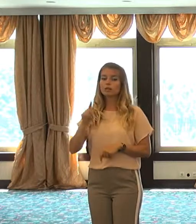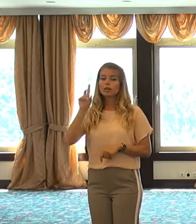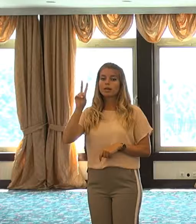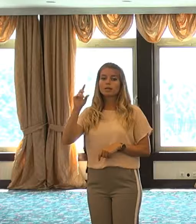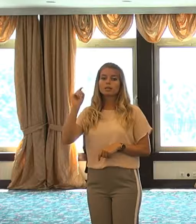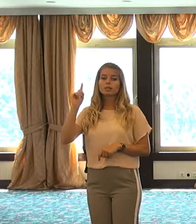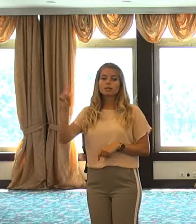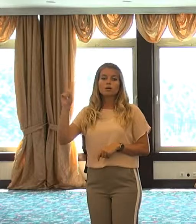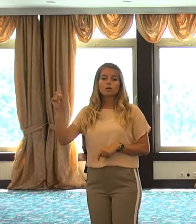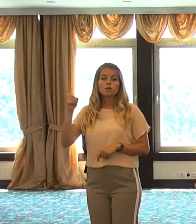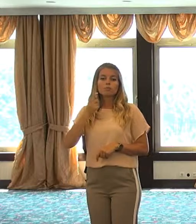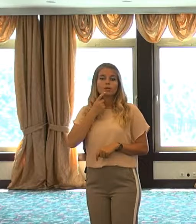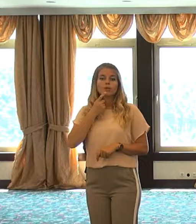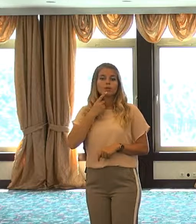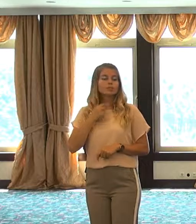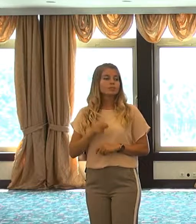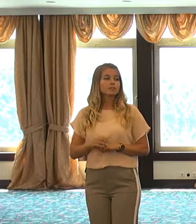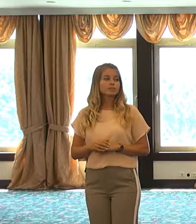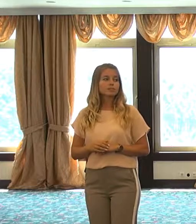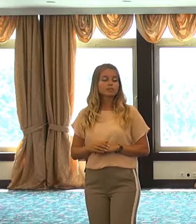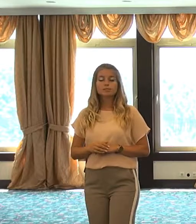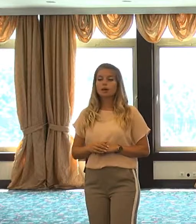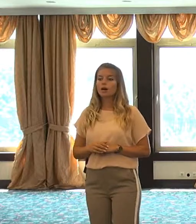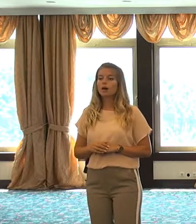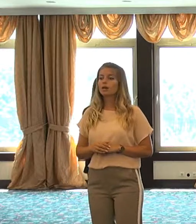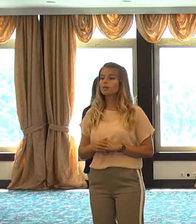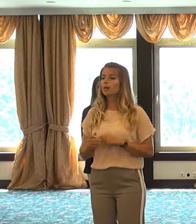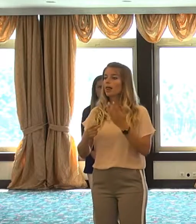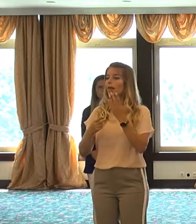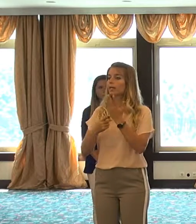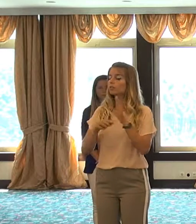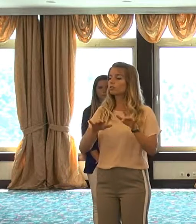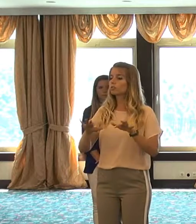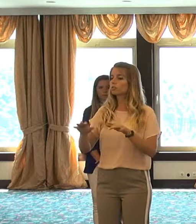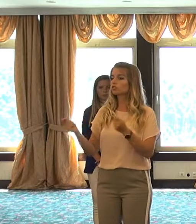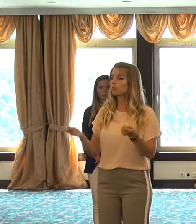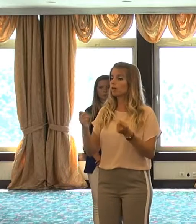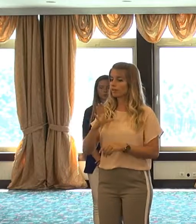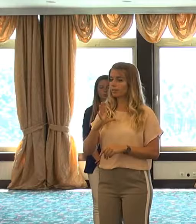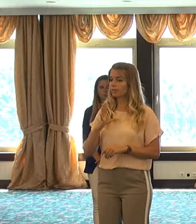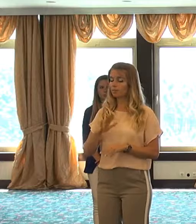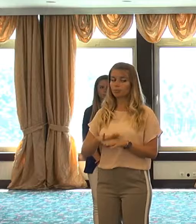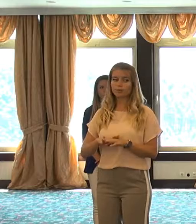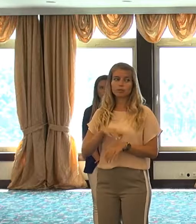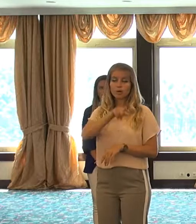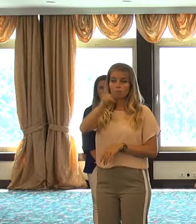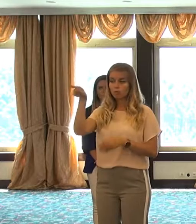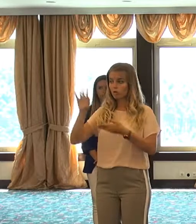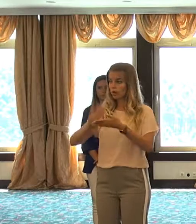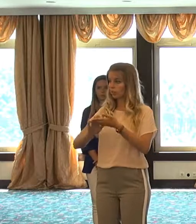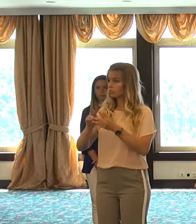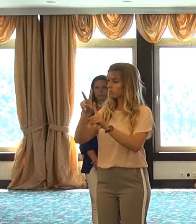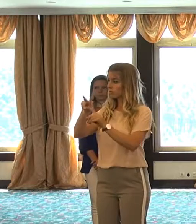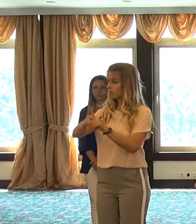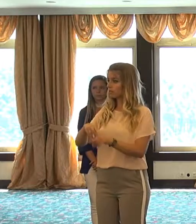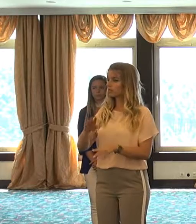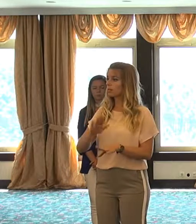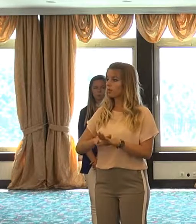yılından Bilgi Teknoloji Kurumu'yla elektronik haberleşme ile ilgili çalışmalar yaptık. Burada aramızdaki birçok arkadaş da katkı